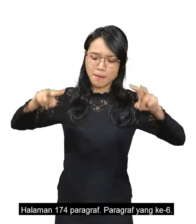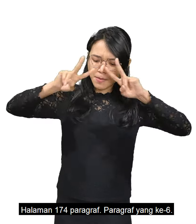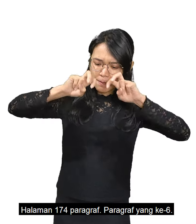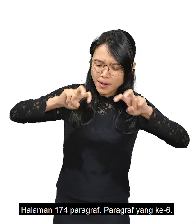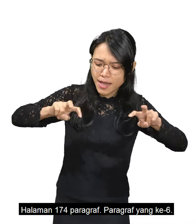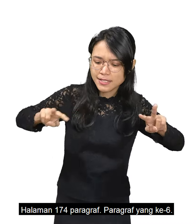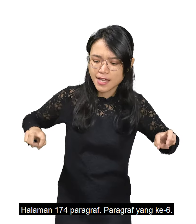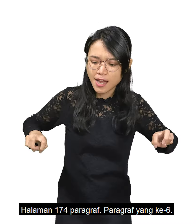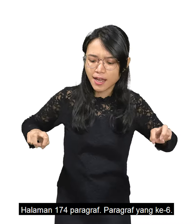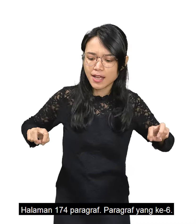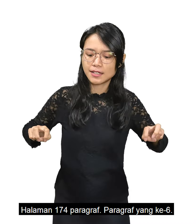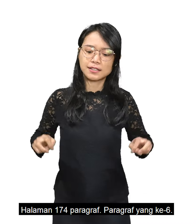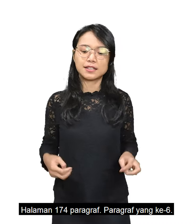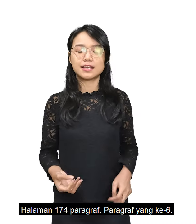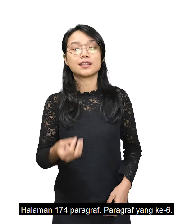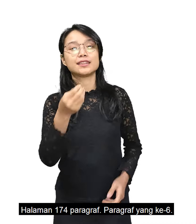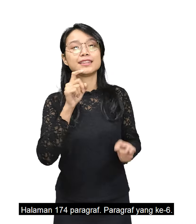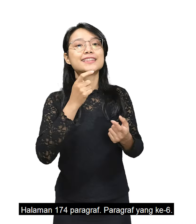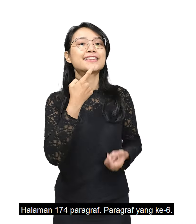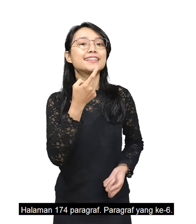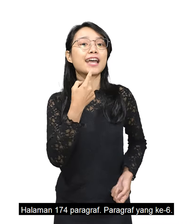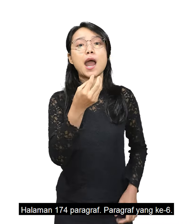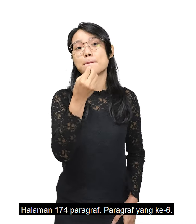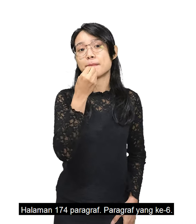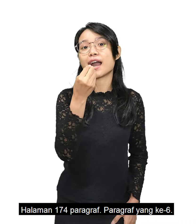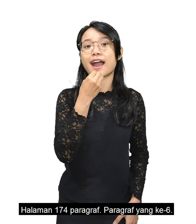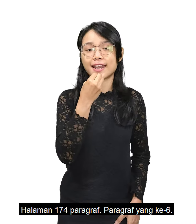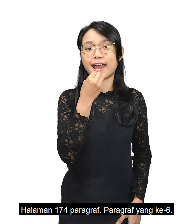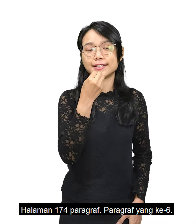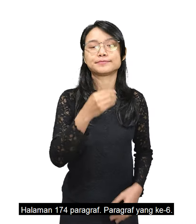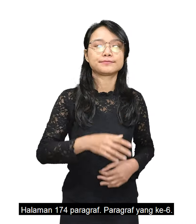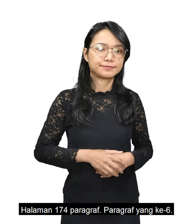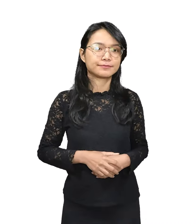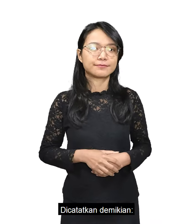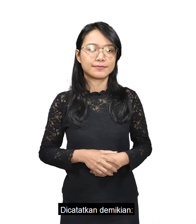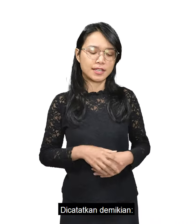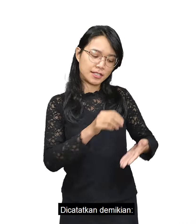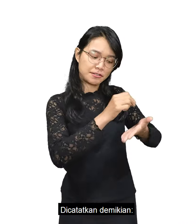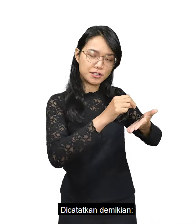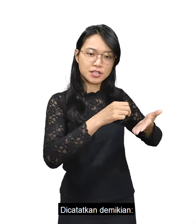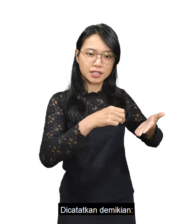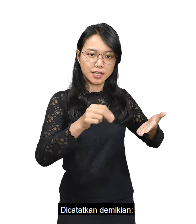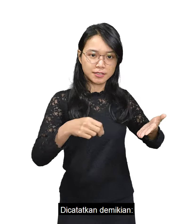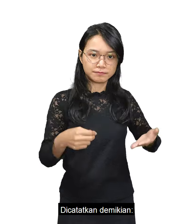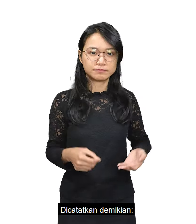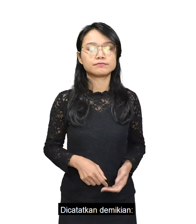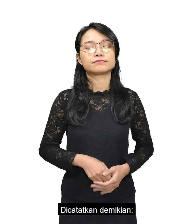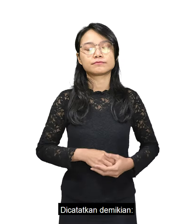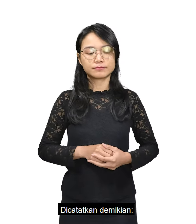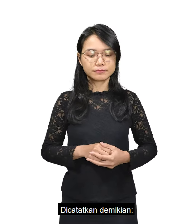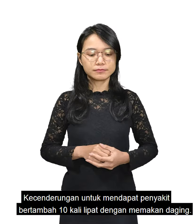halaman 174 paragraf yang ke6 dicatatkan demikian